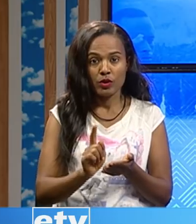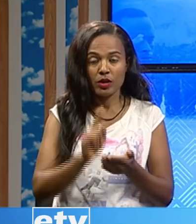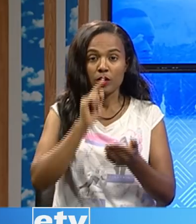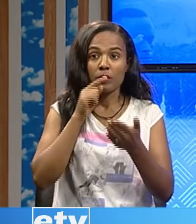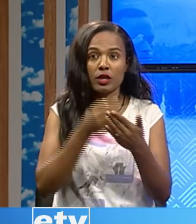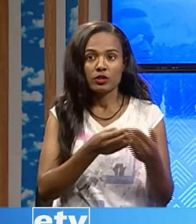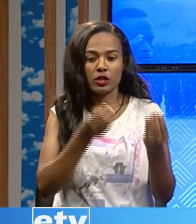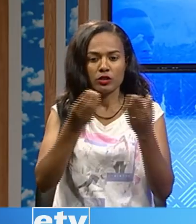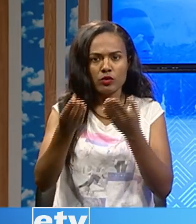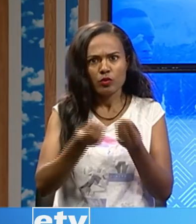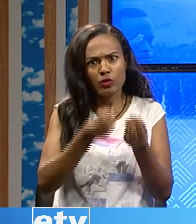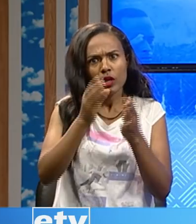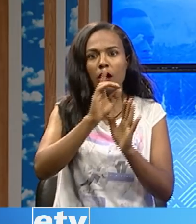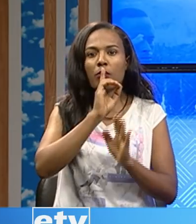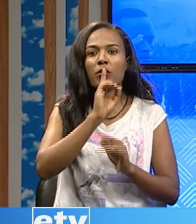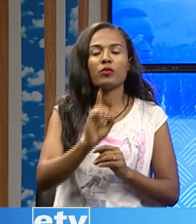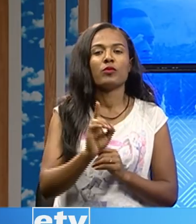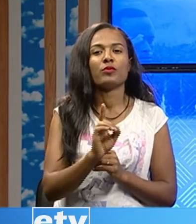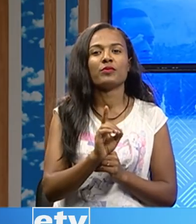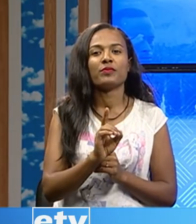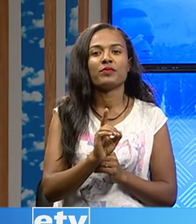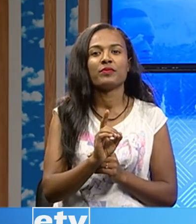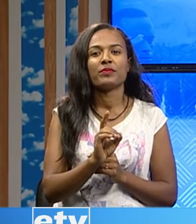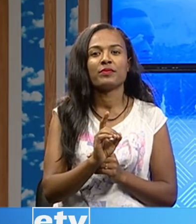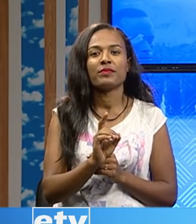መረጃ ይሰጡ ነው ያቀበሉ ነው።